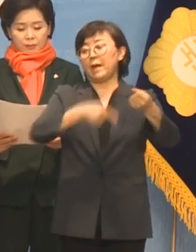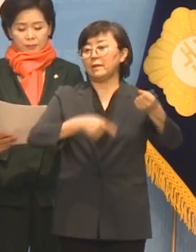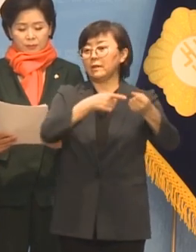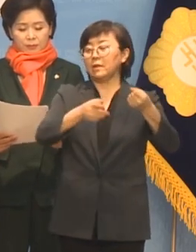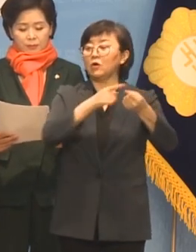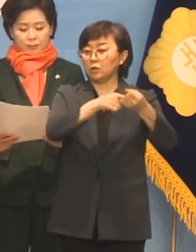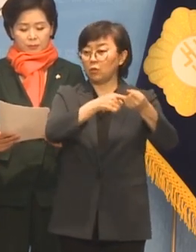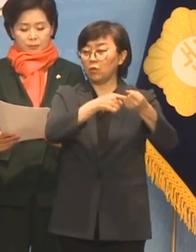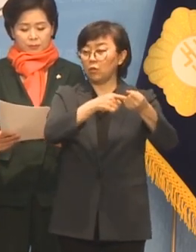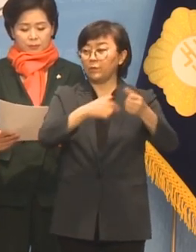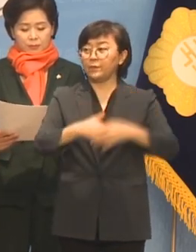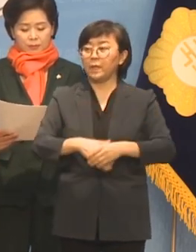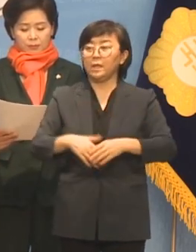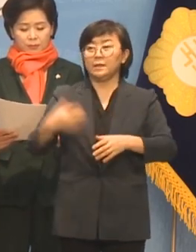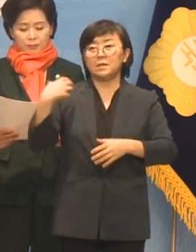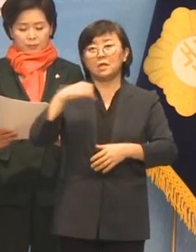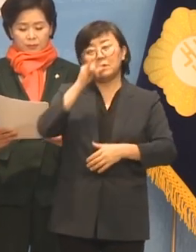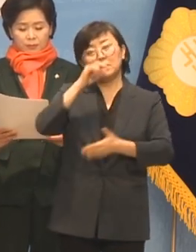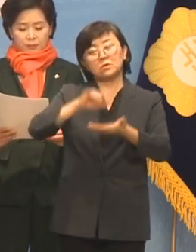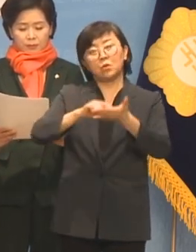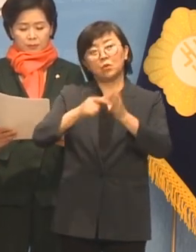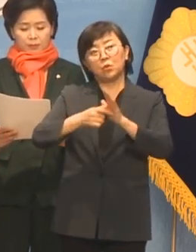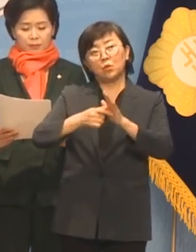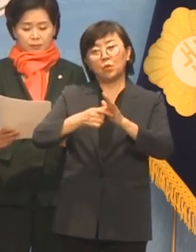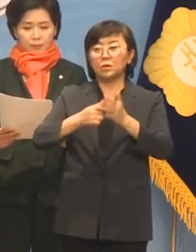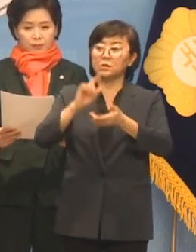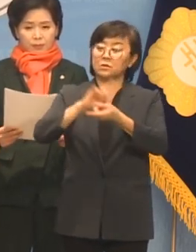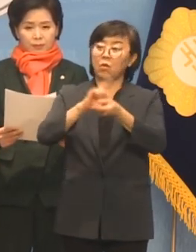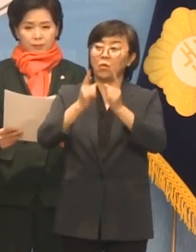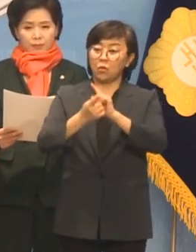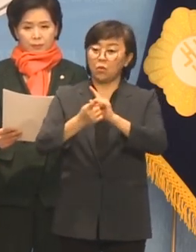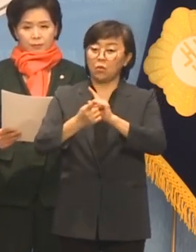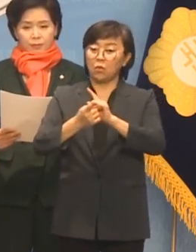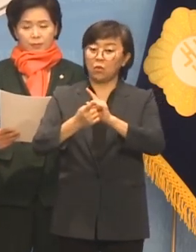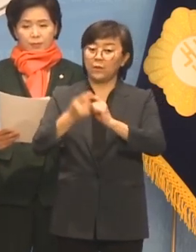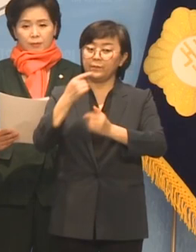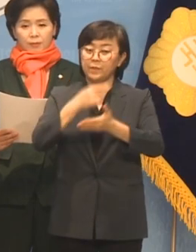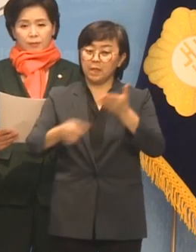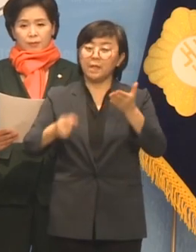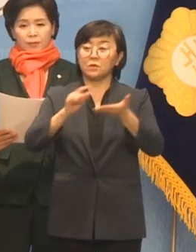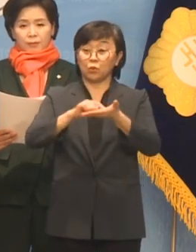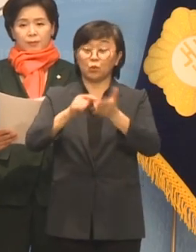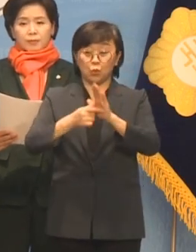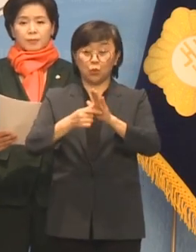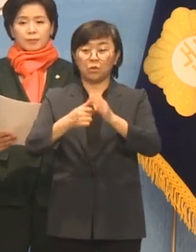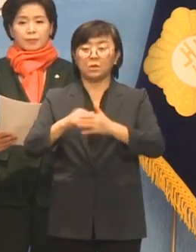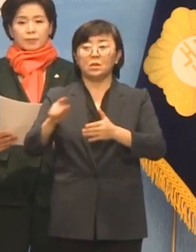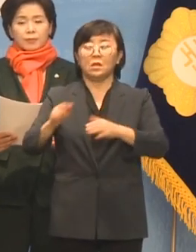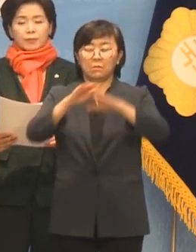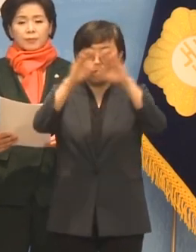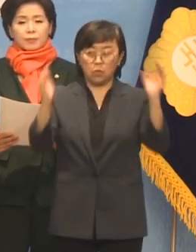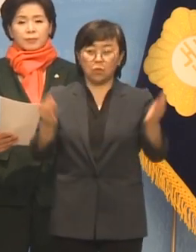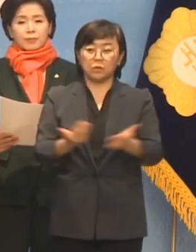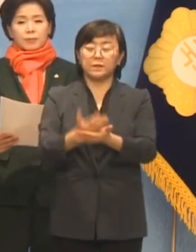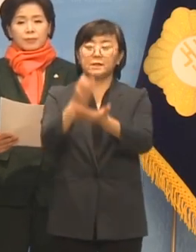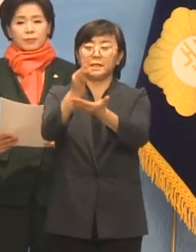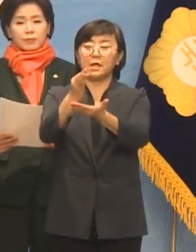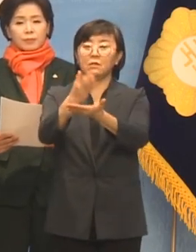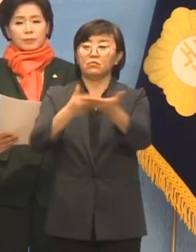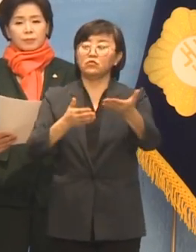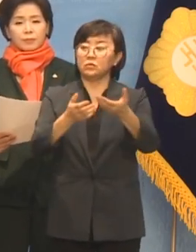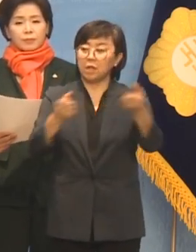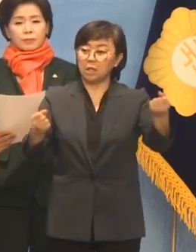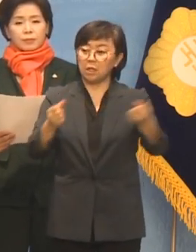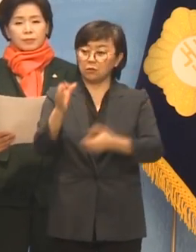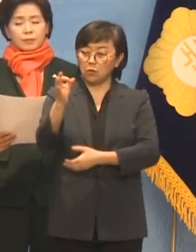구체적으로는 유책 배우자의 책임의 정도, 상대 배우자의 피해 정도, 전체 재산 분할의 액수